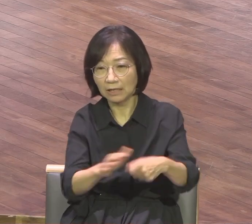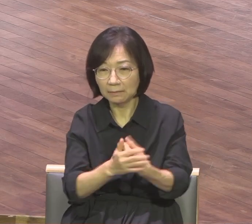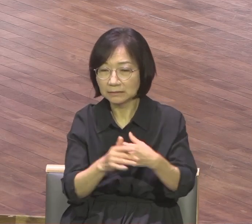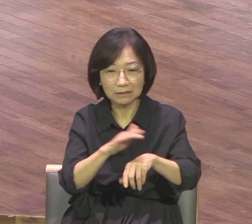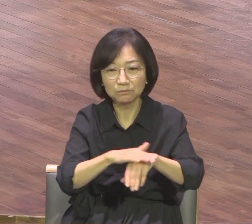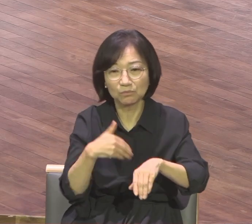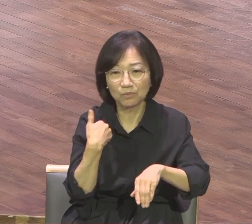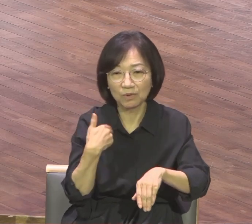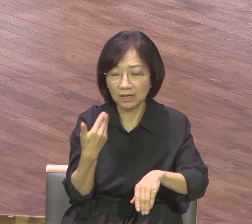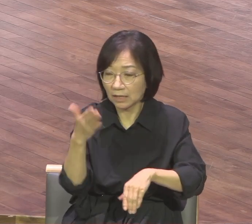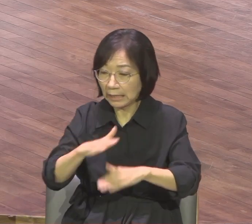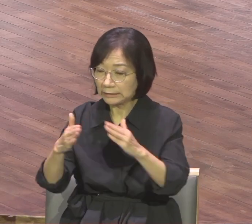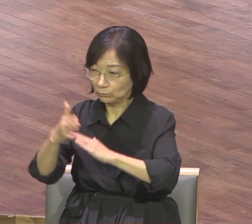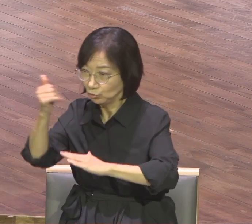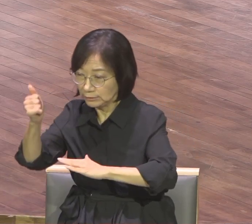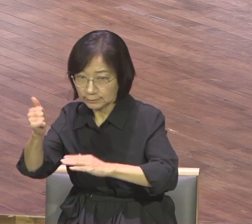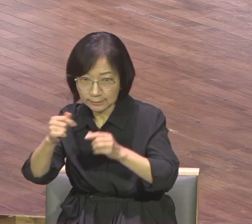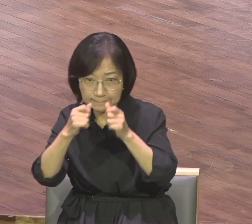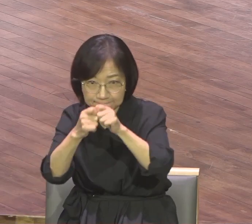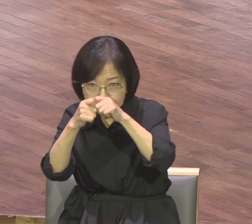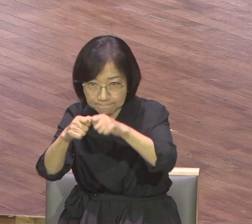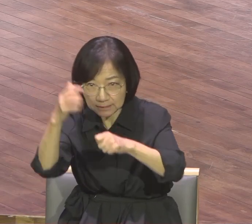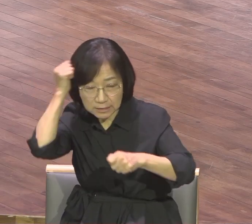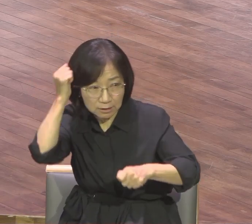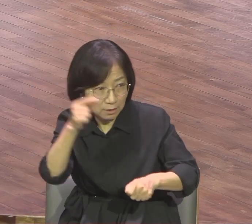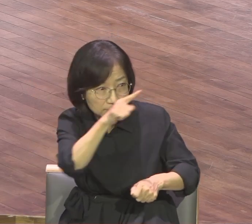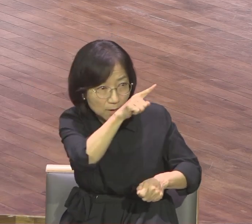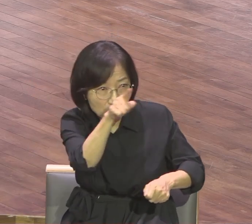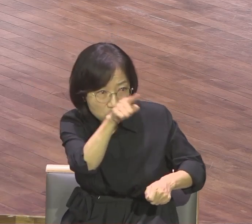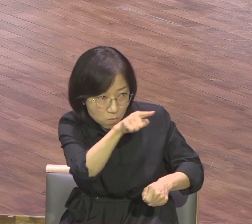종하고 주인하고 차이가 달라요.